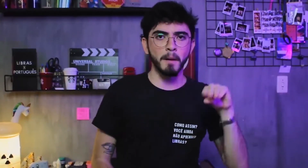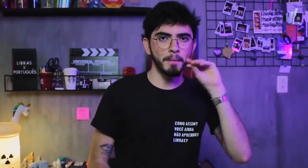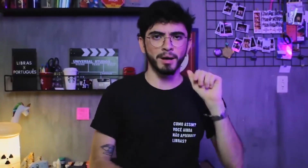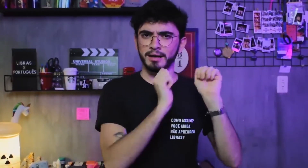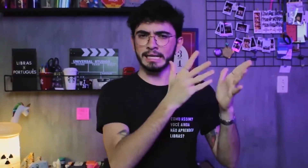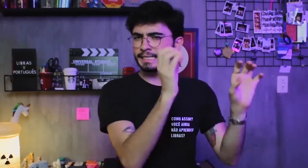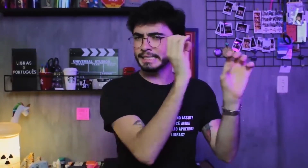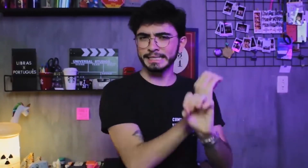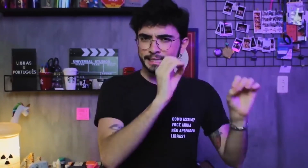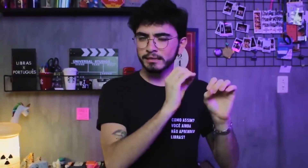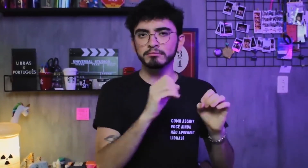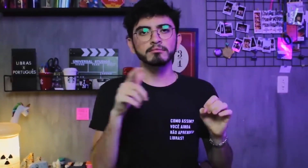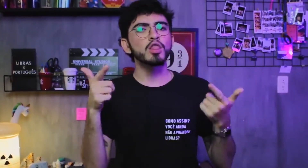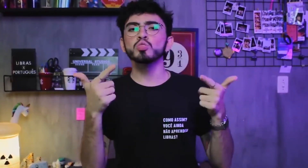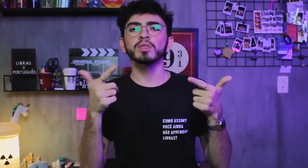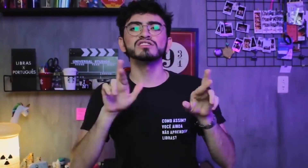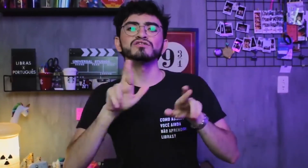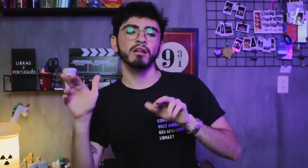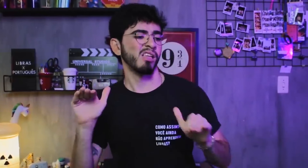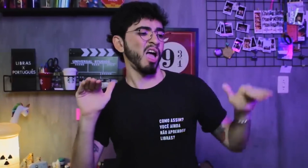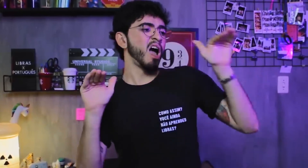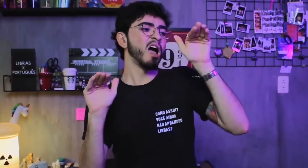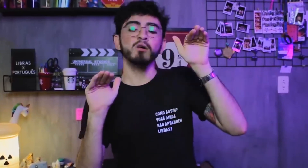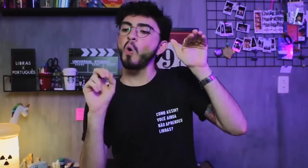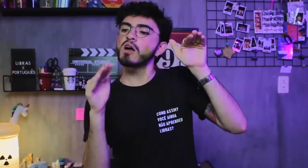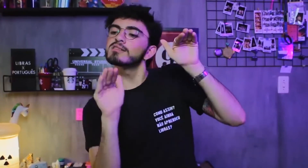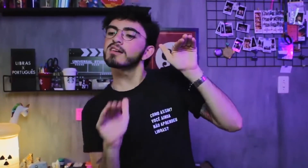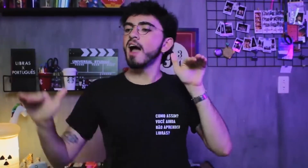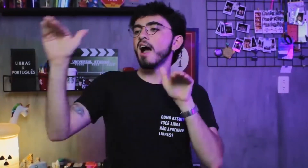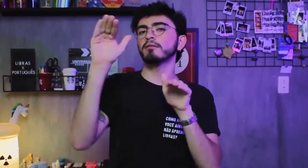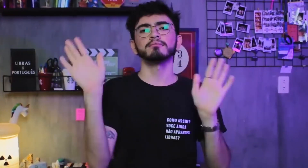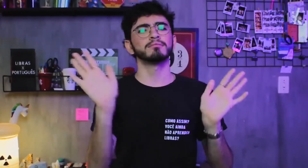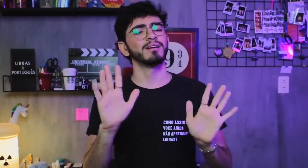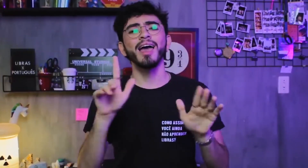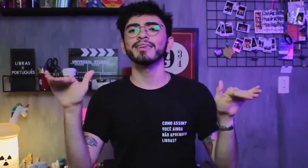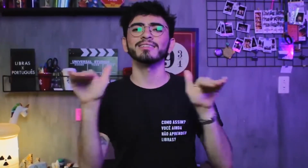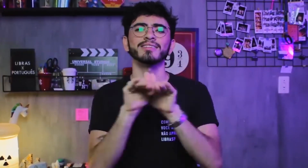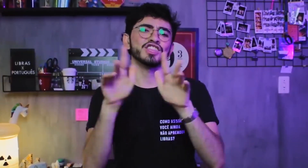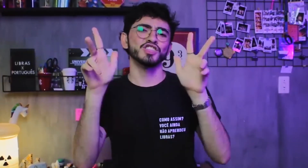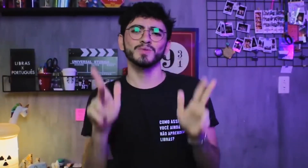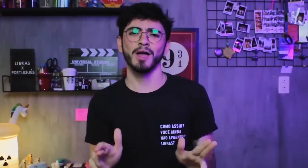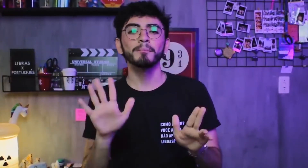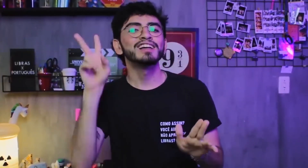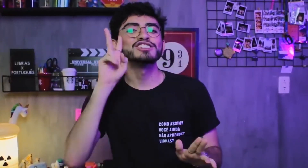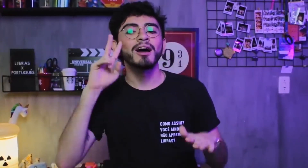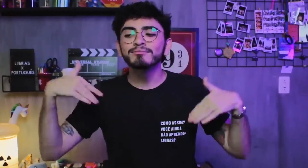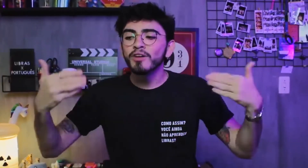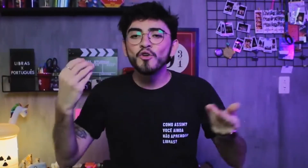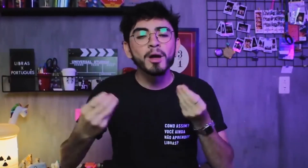falam em português. Nenhum deles é superior ou inferior ao outro, todos são iguais. Mas as